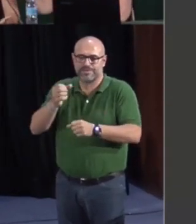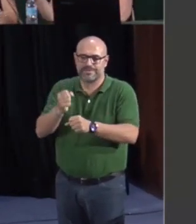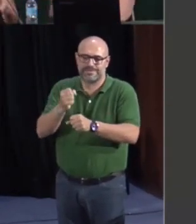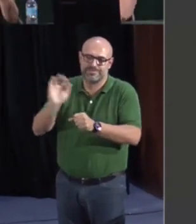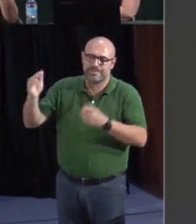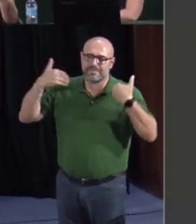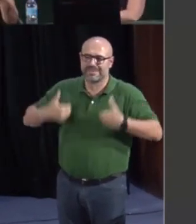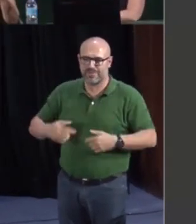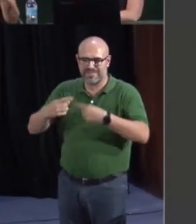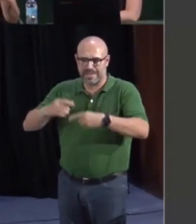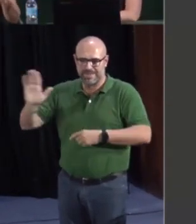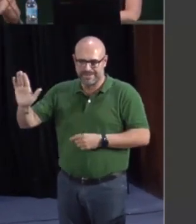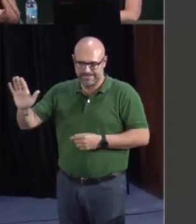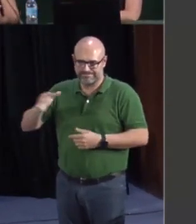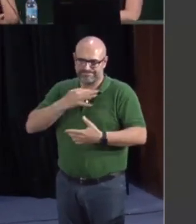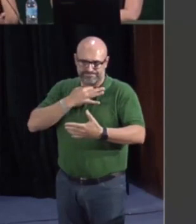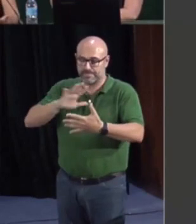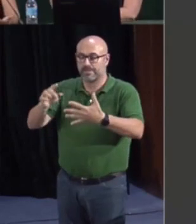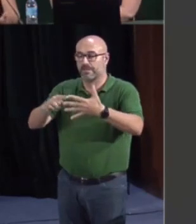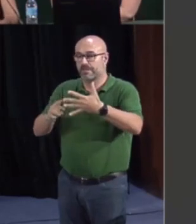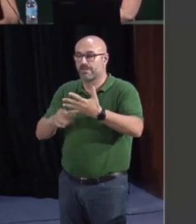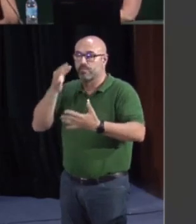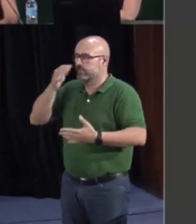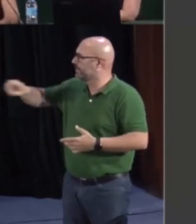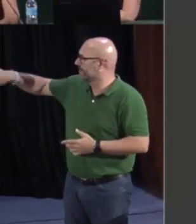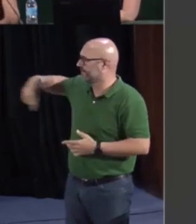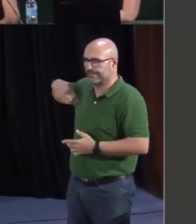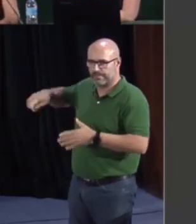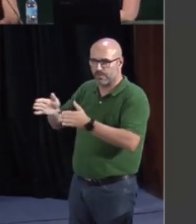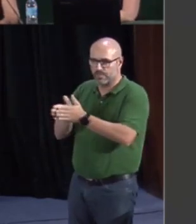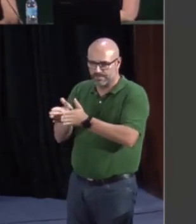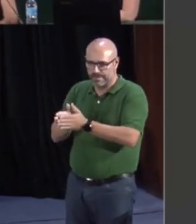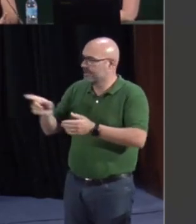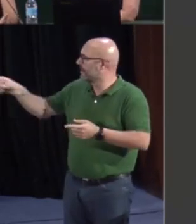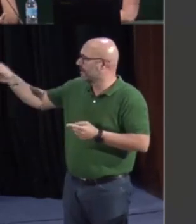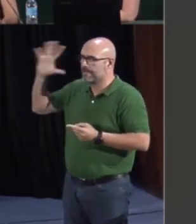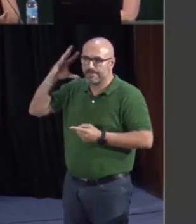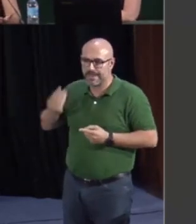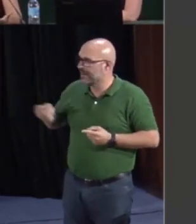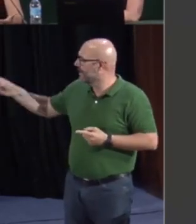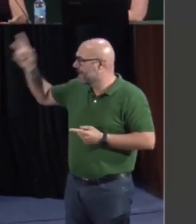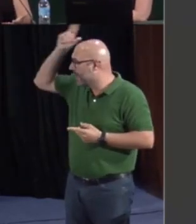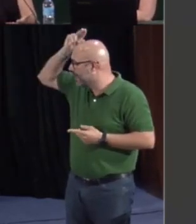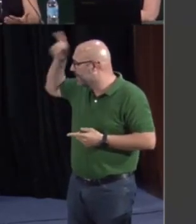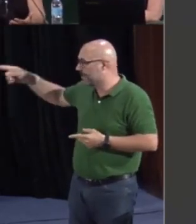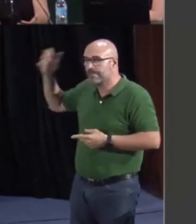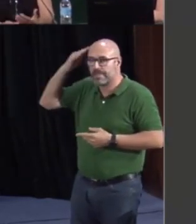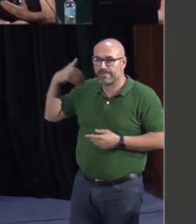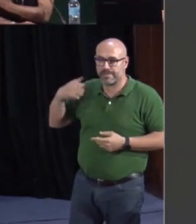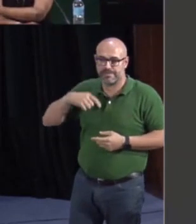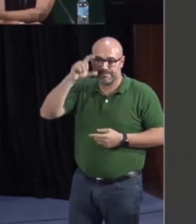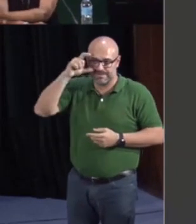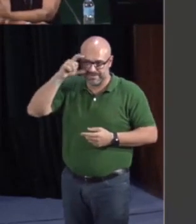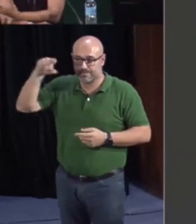María Angustia, que es una compañera que en esta ocasión no ha podido estar con nosotros. El resto de los integrantes del grupo